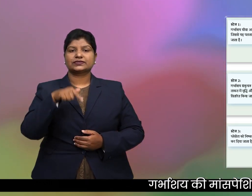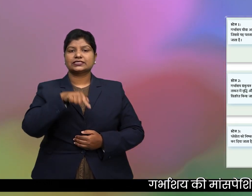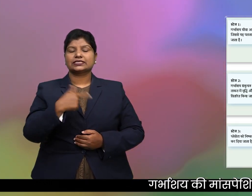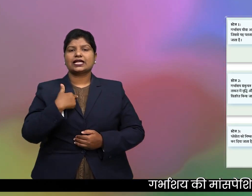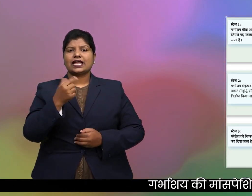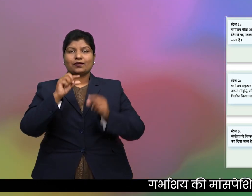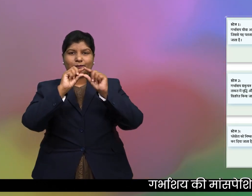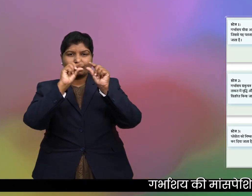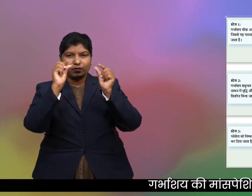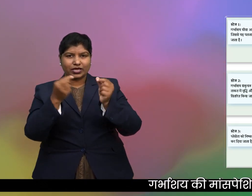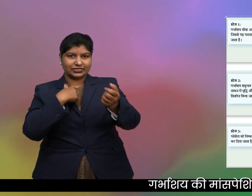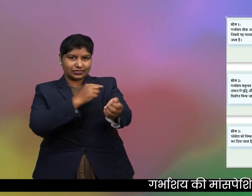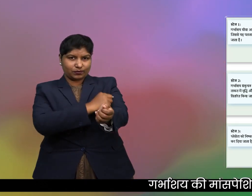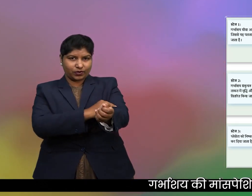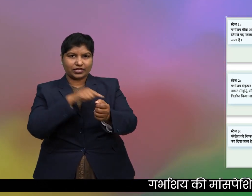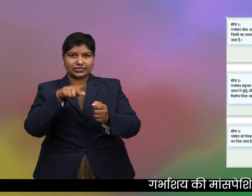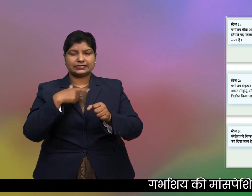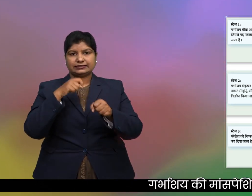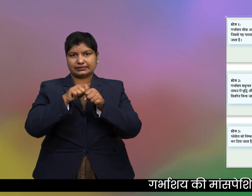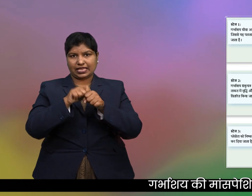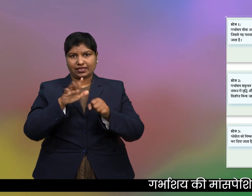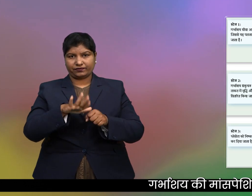गर्भाशय की मांसपेशियों की